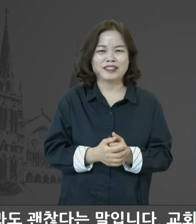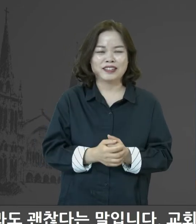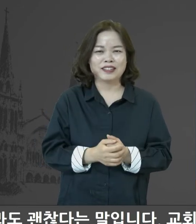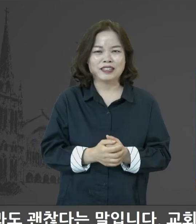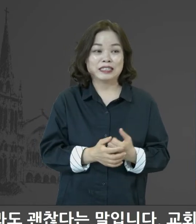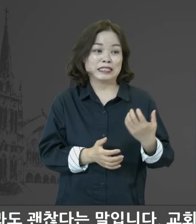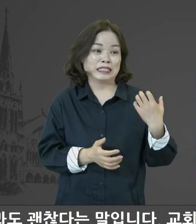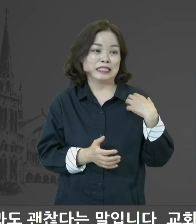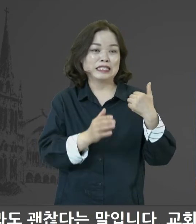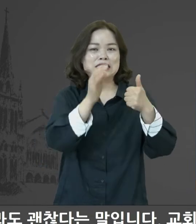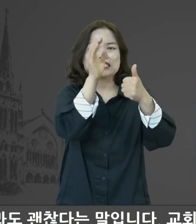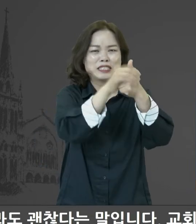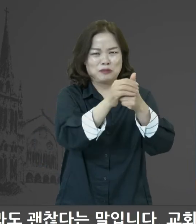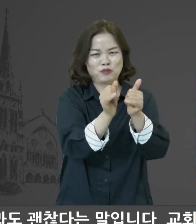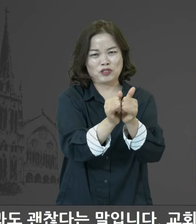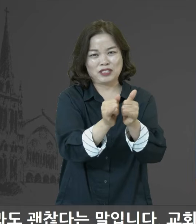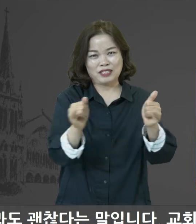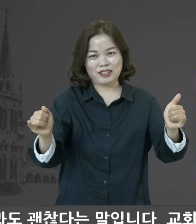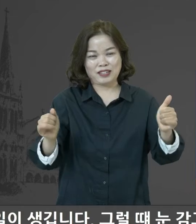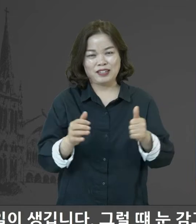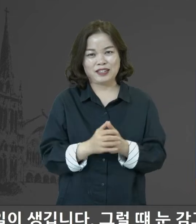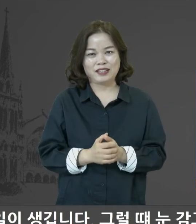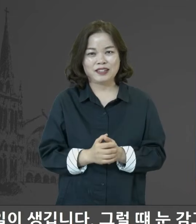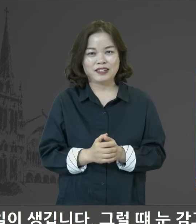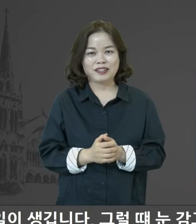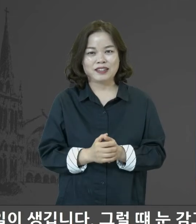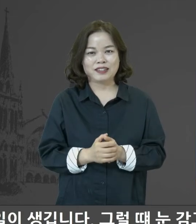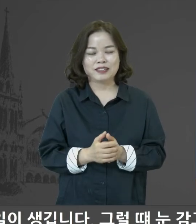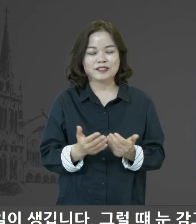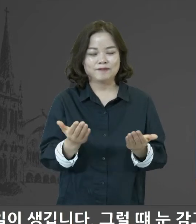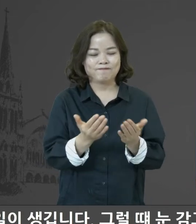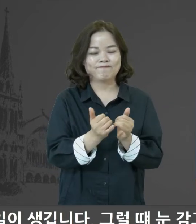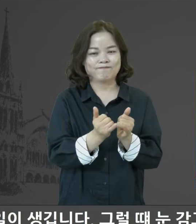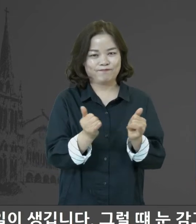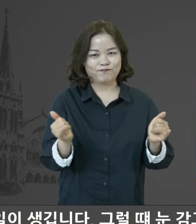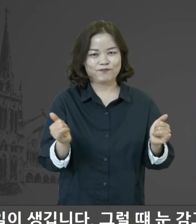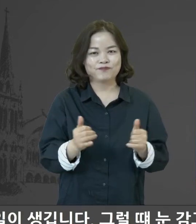그것이 직분자요. 그것이 일꾼입니다.